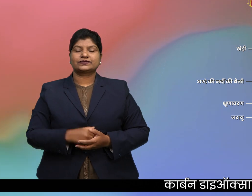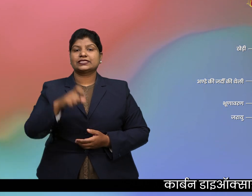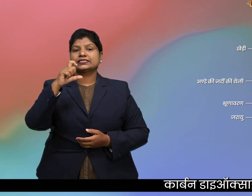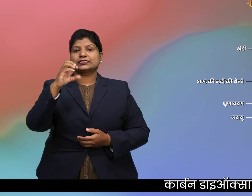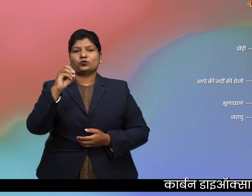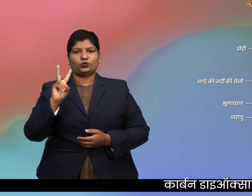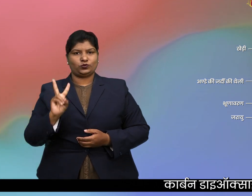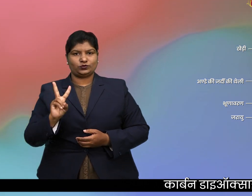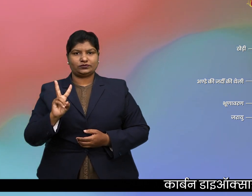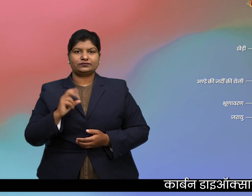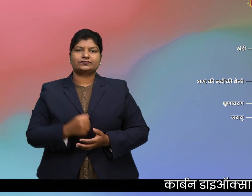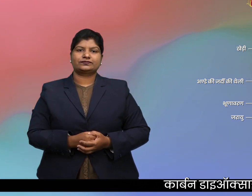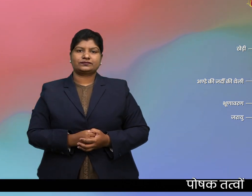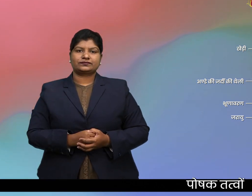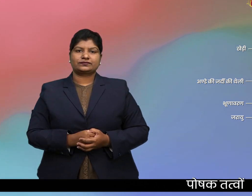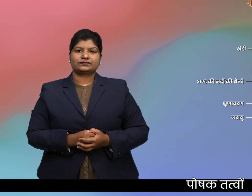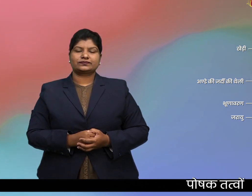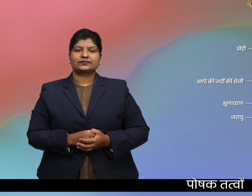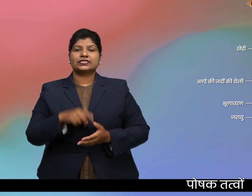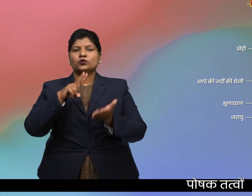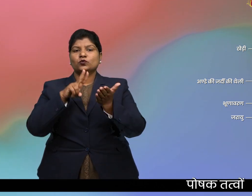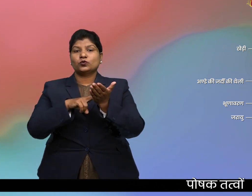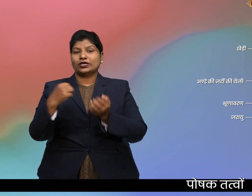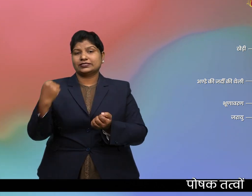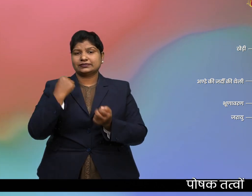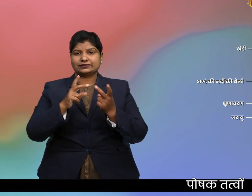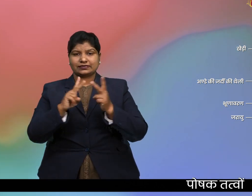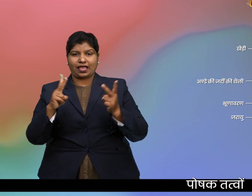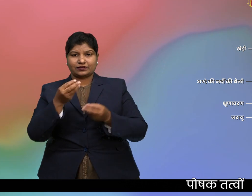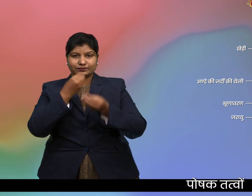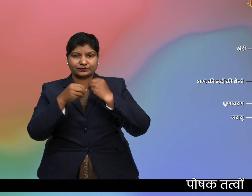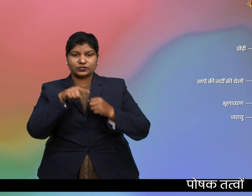कार्बन डाइऑक्साइड, पोषक तत्वों